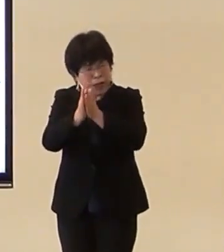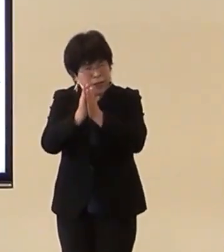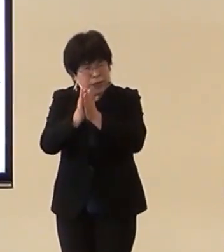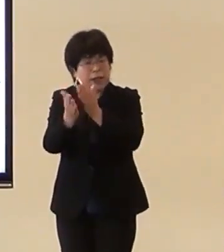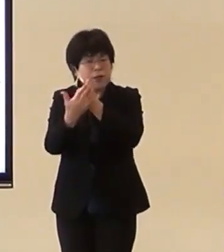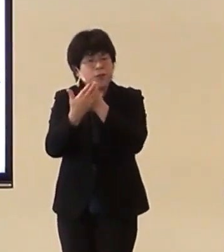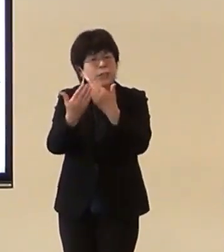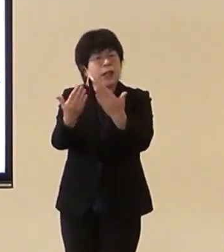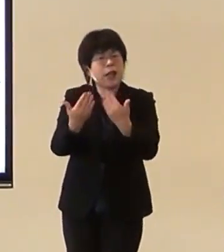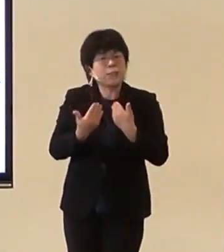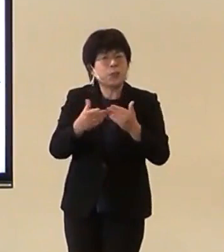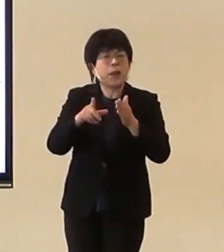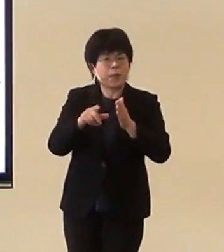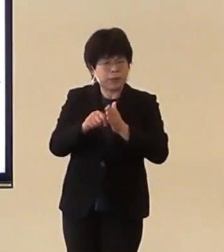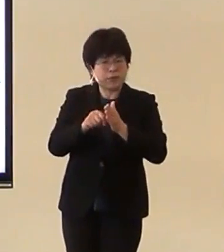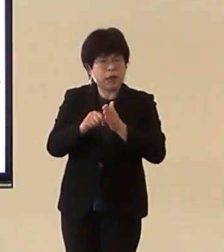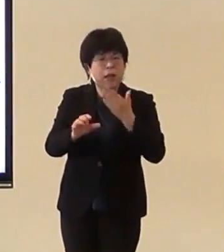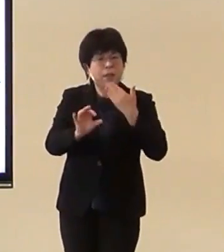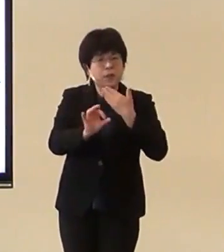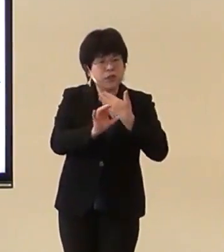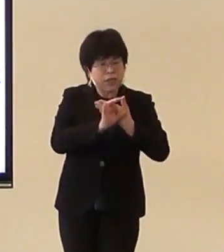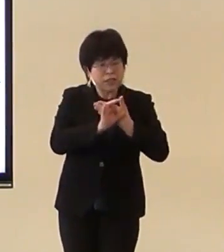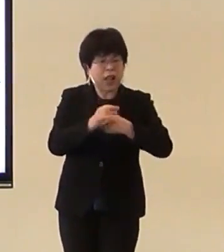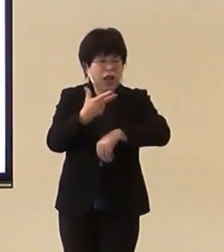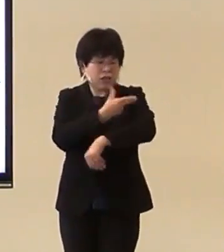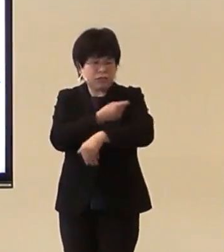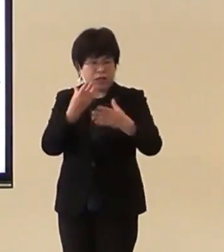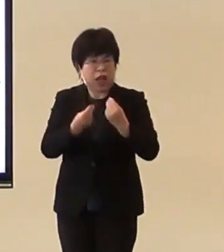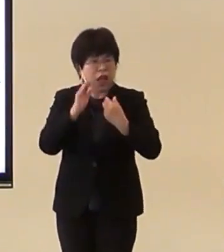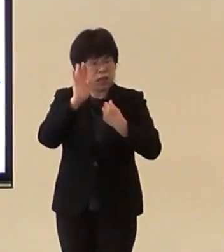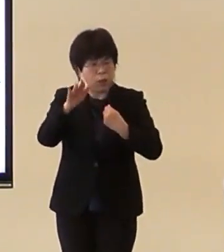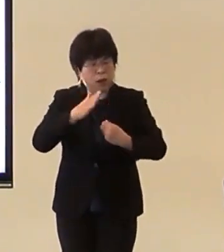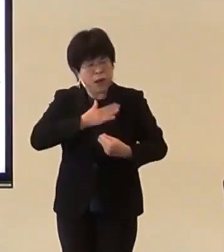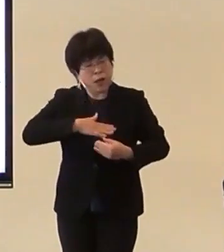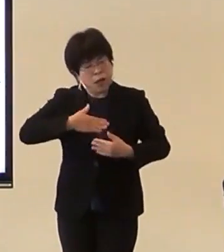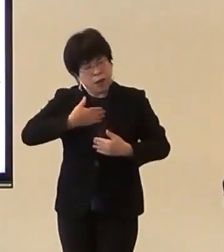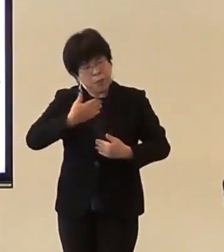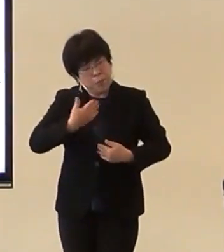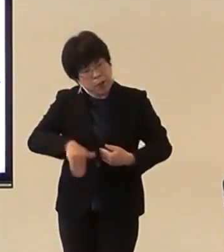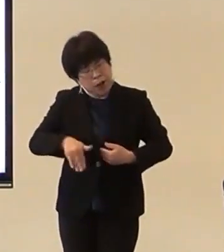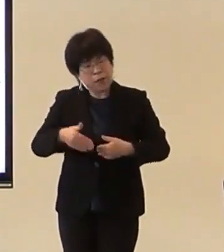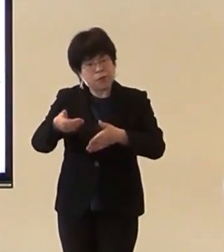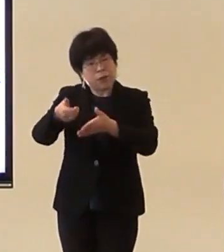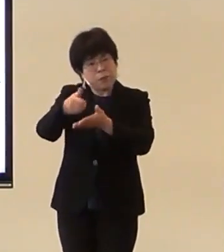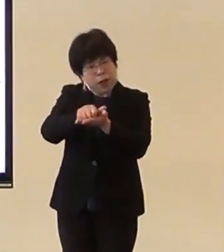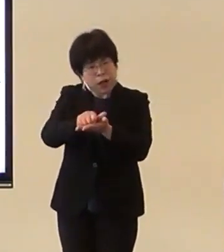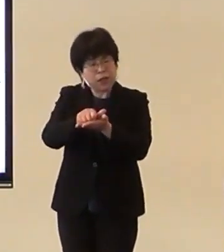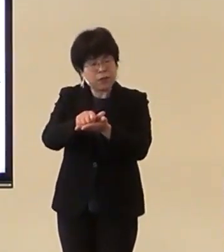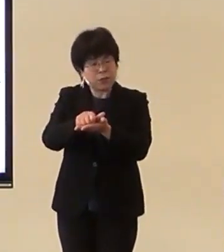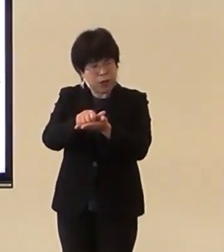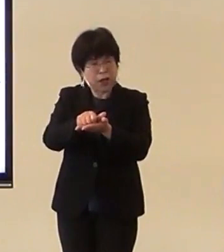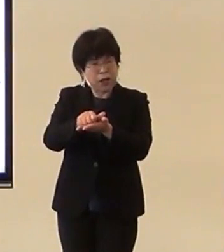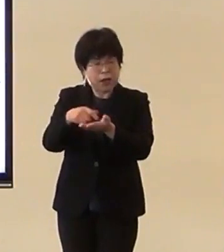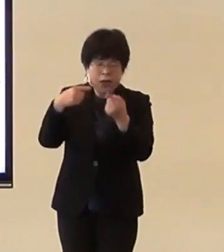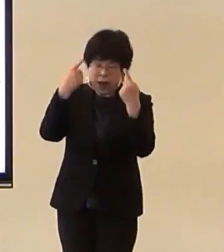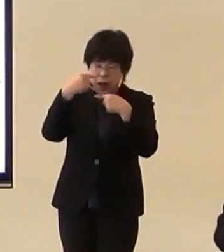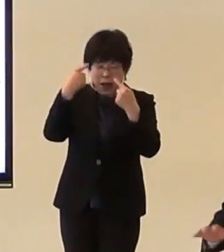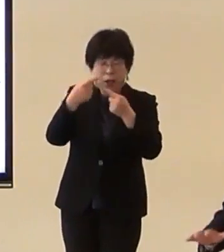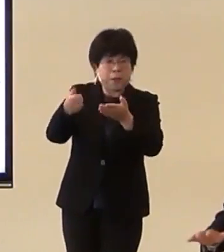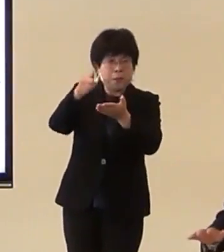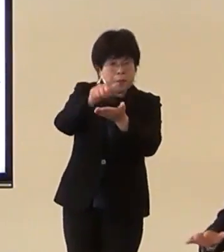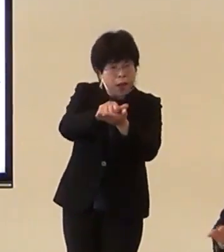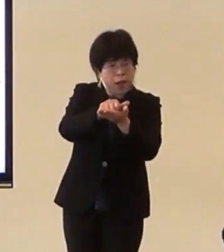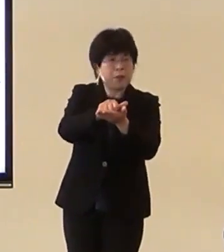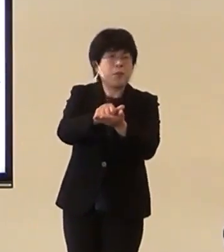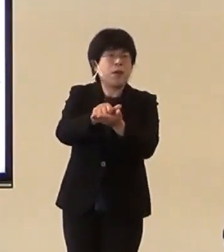ね、その薬とは関係ないけども倒れられたりとか急にですね、脳卒中を起こしちゃったりとか、そういうのもある